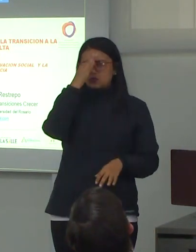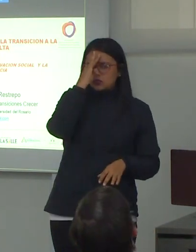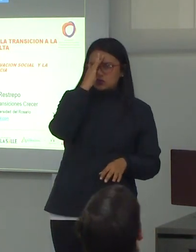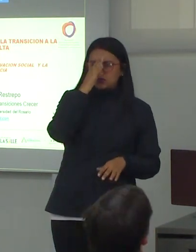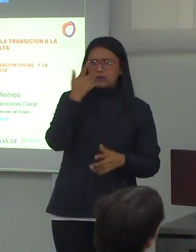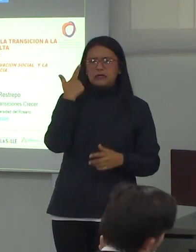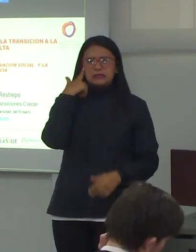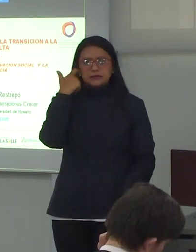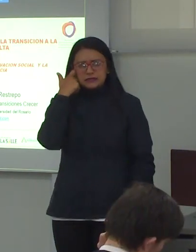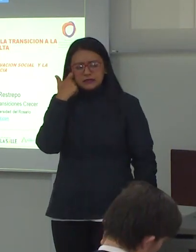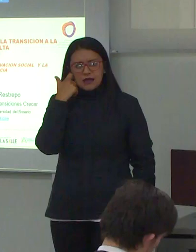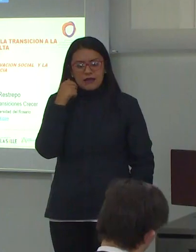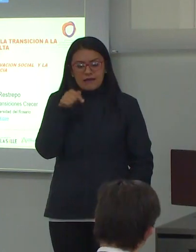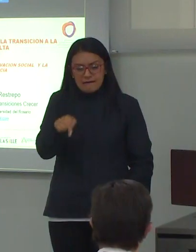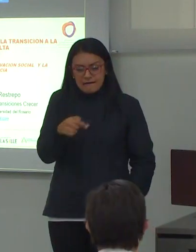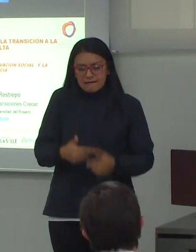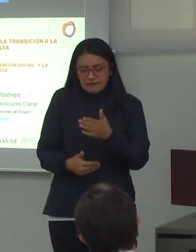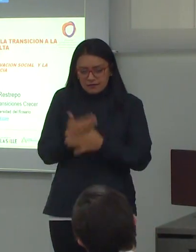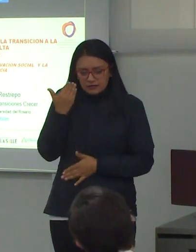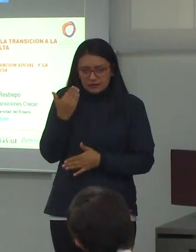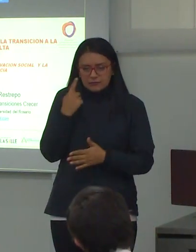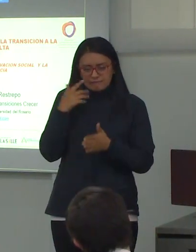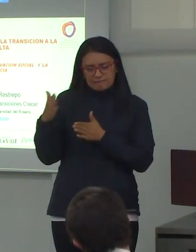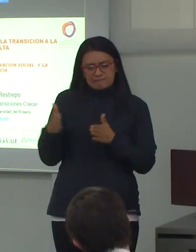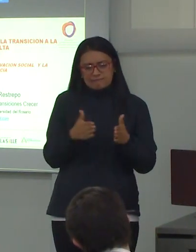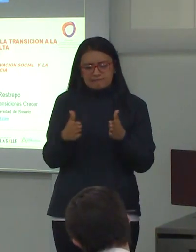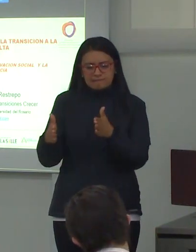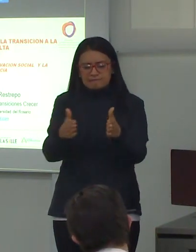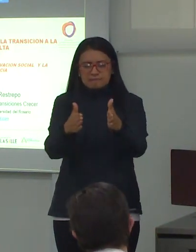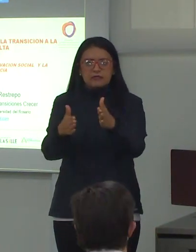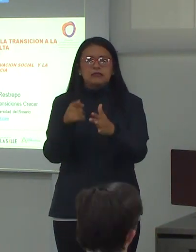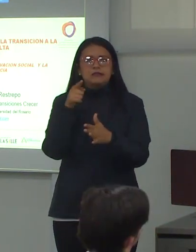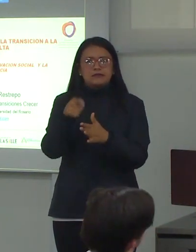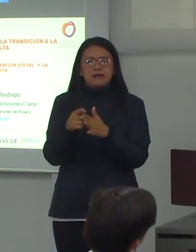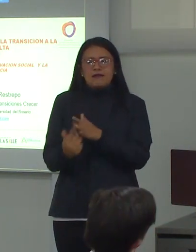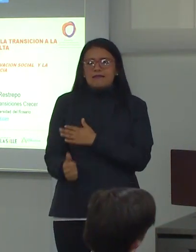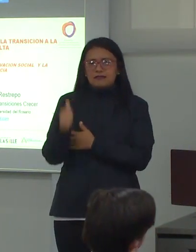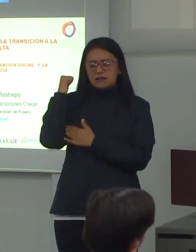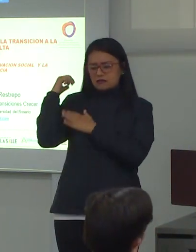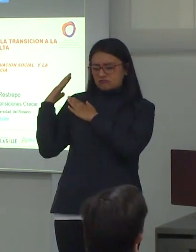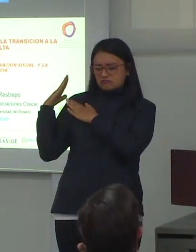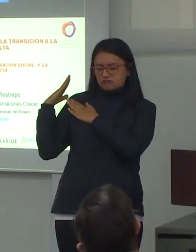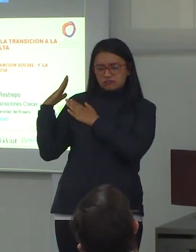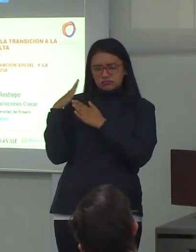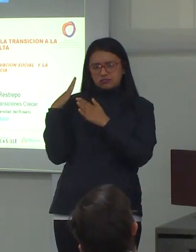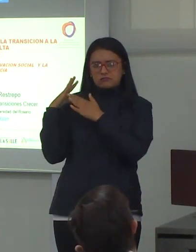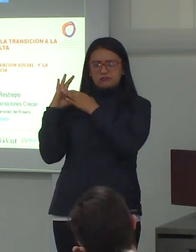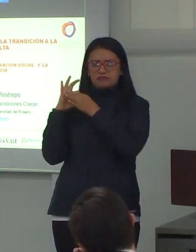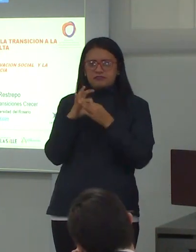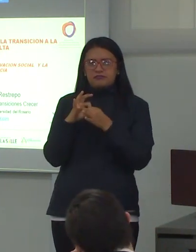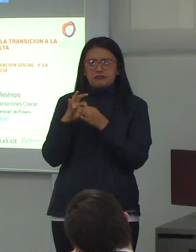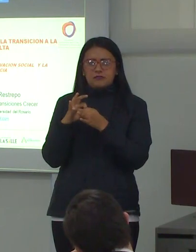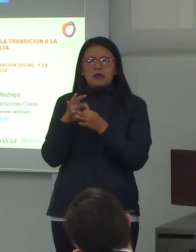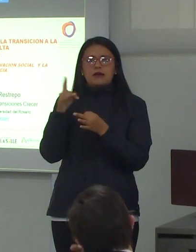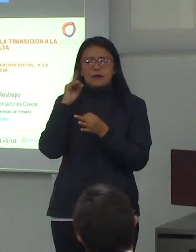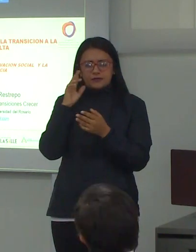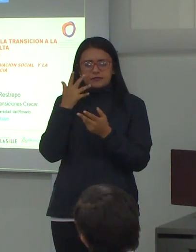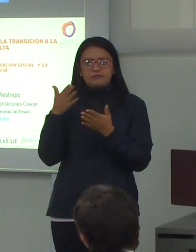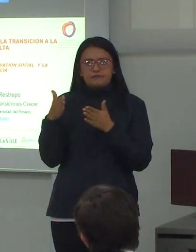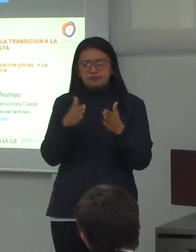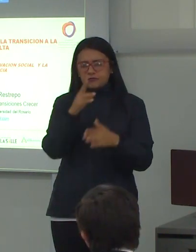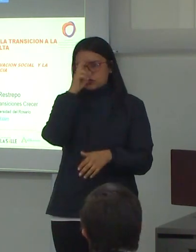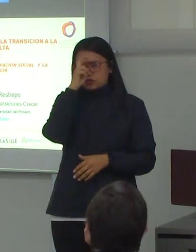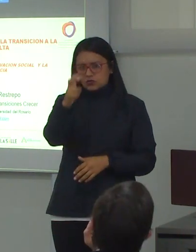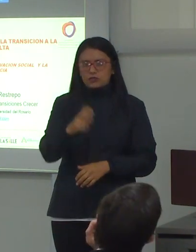inquietudes, retos, para desde ahí empezar a construir ese camino de atrás, que nos ayude realmente a ir con un